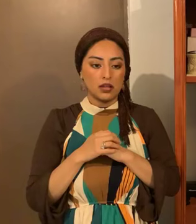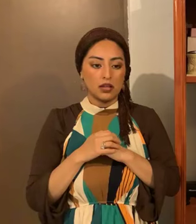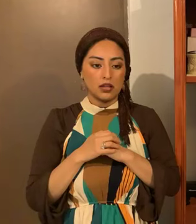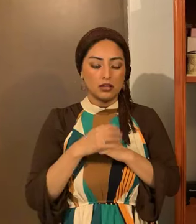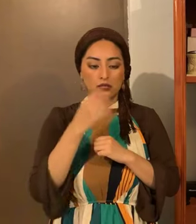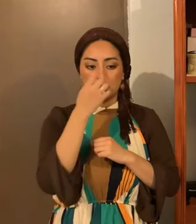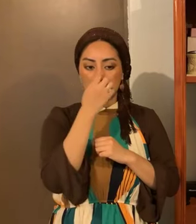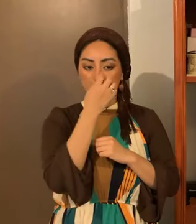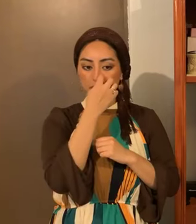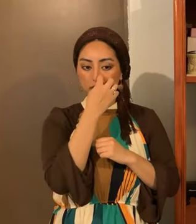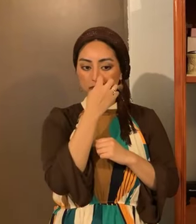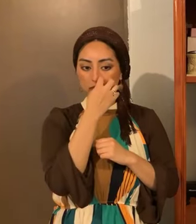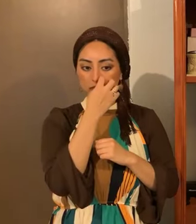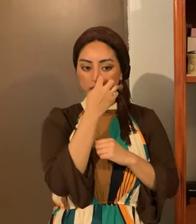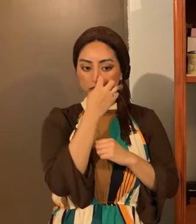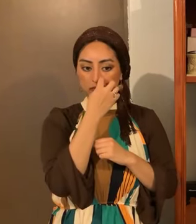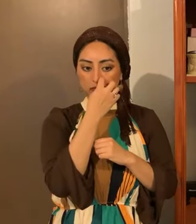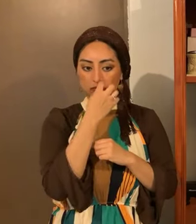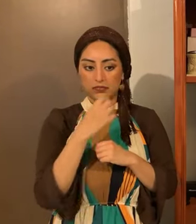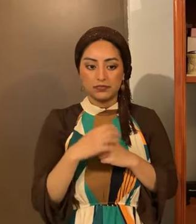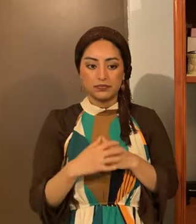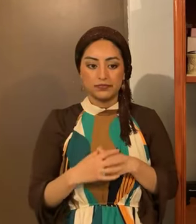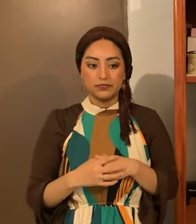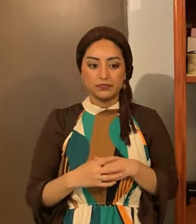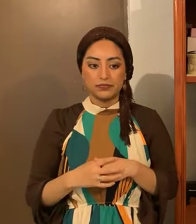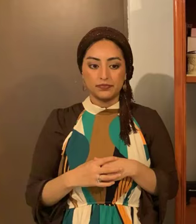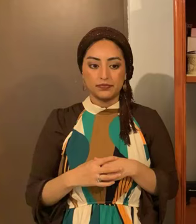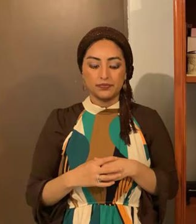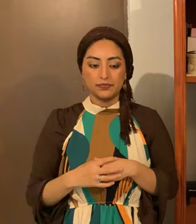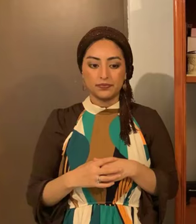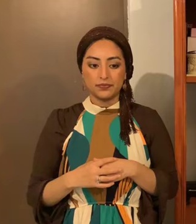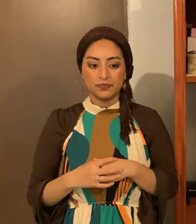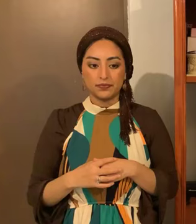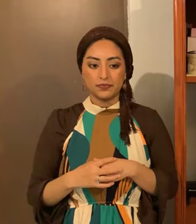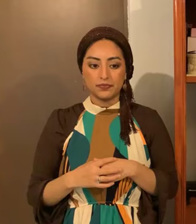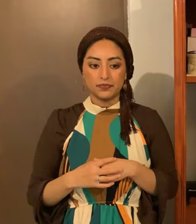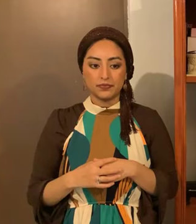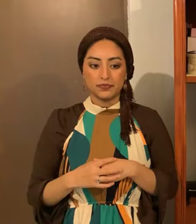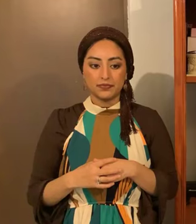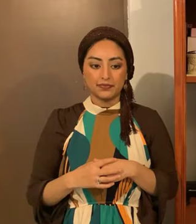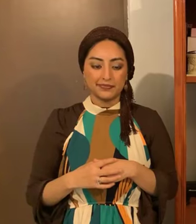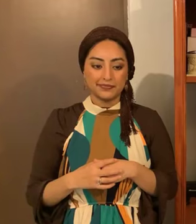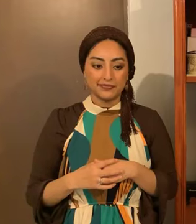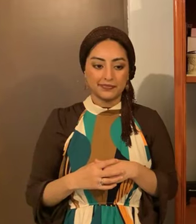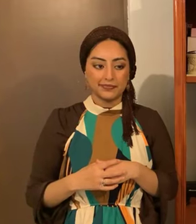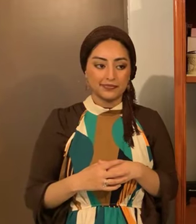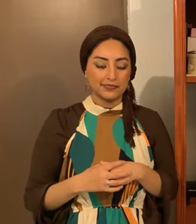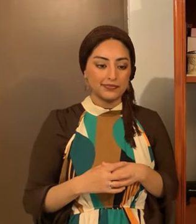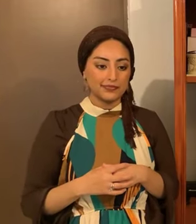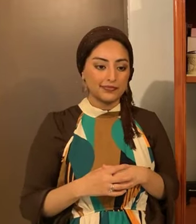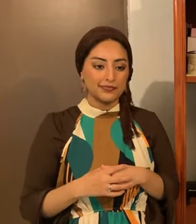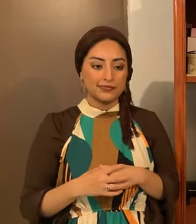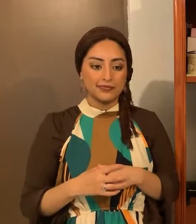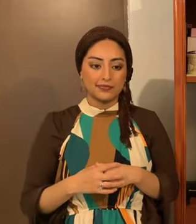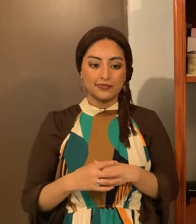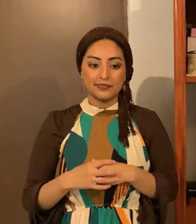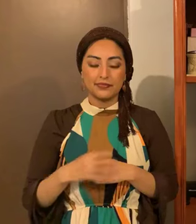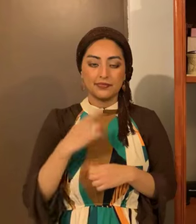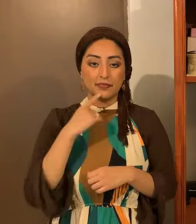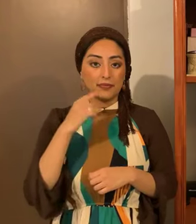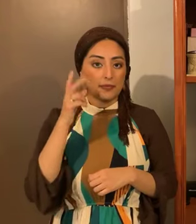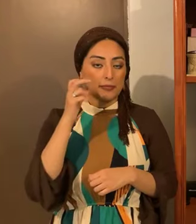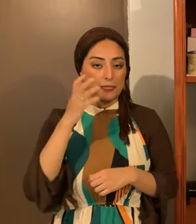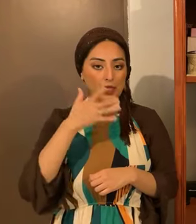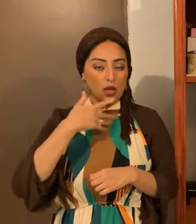menores. ¿Y que la escala mayor nació primero y por eso es mayor? No, mayor.